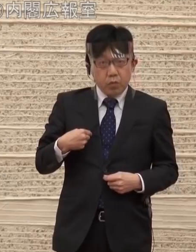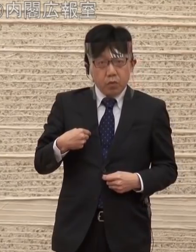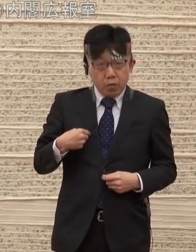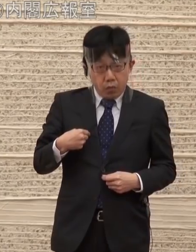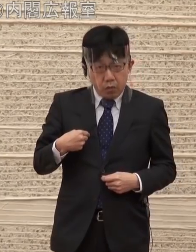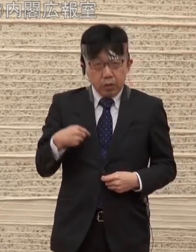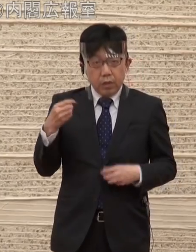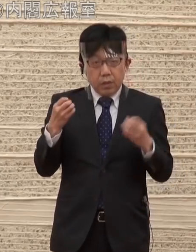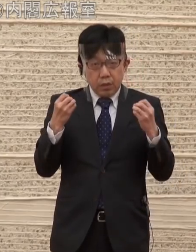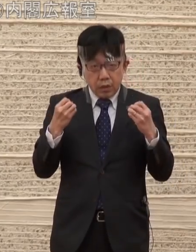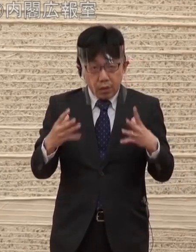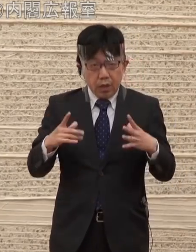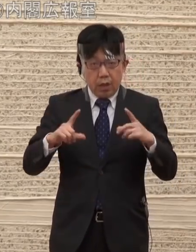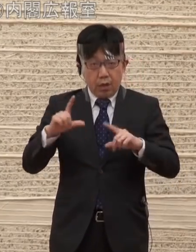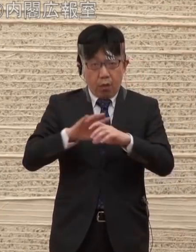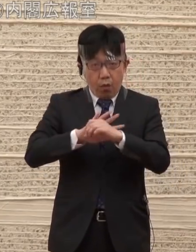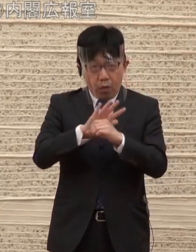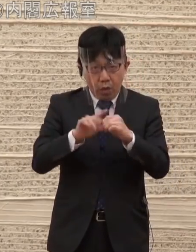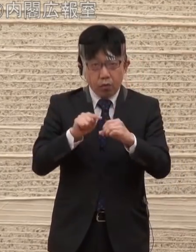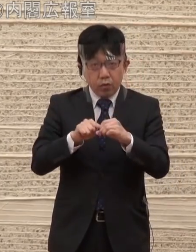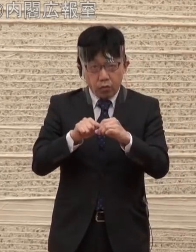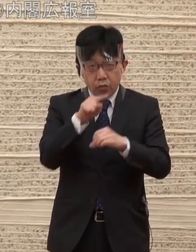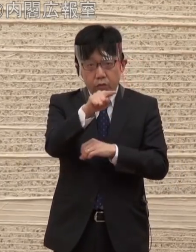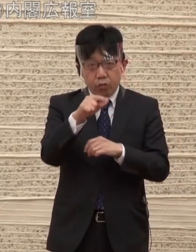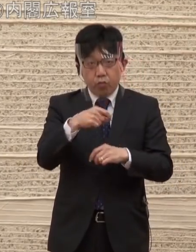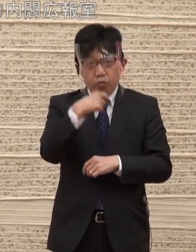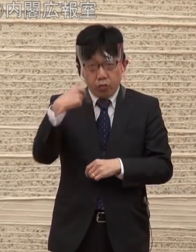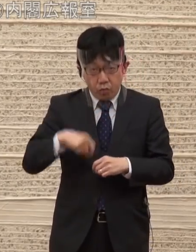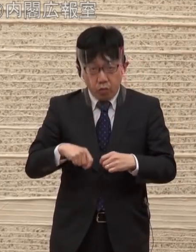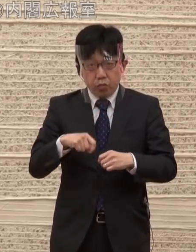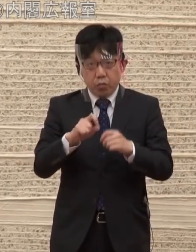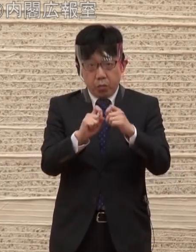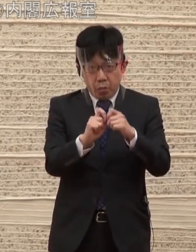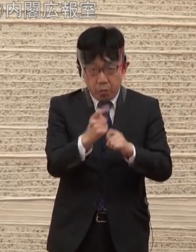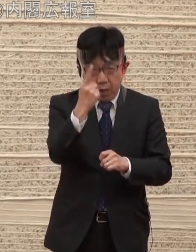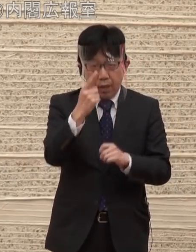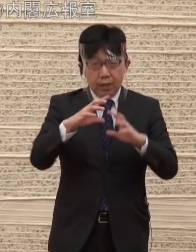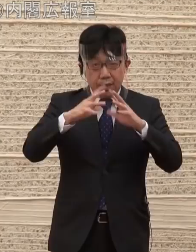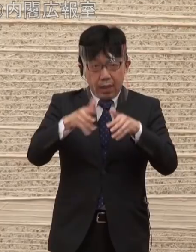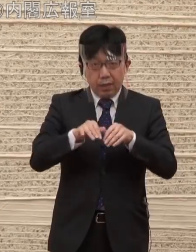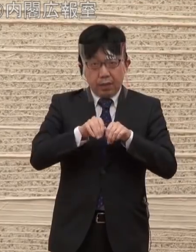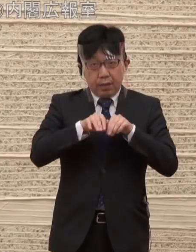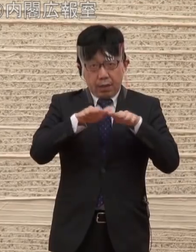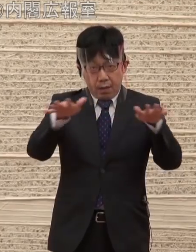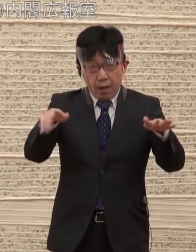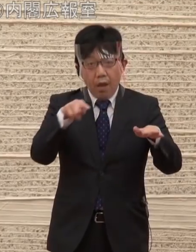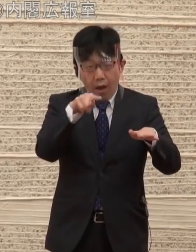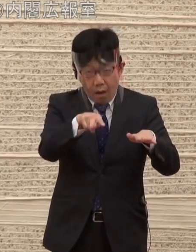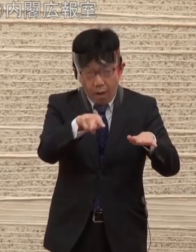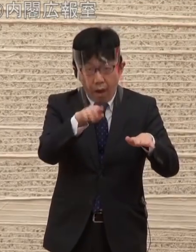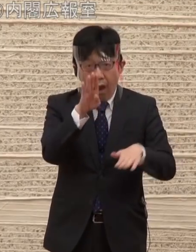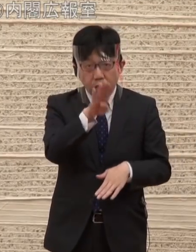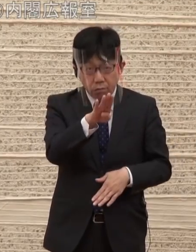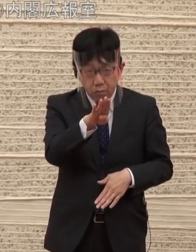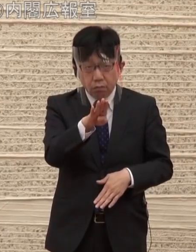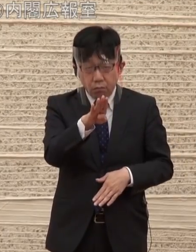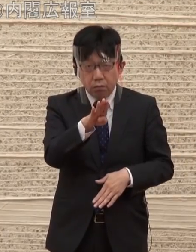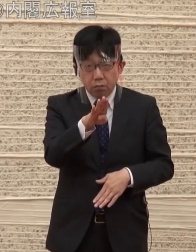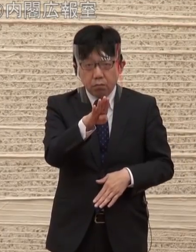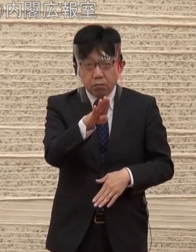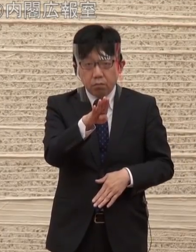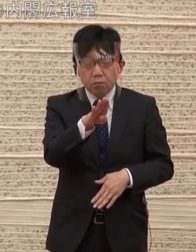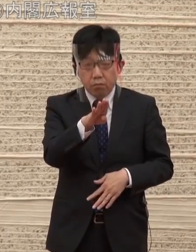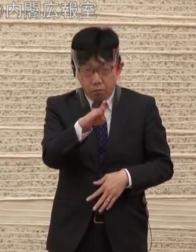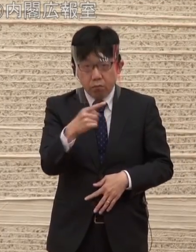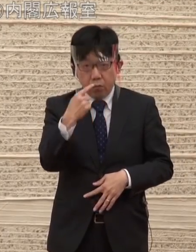こんなリリースについては中国から世界にこれは広がったというのは事実であるというふうに考えてい